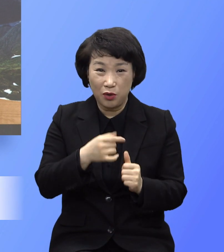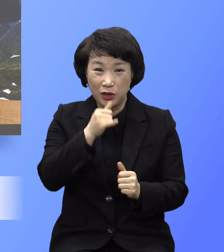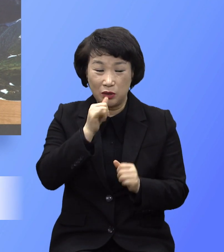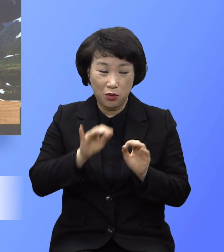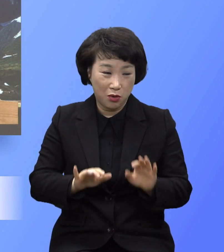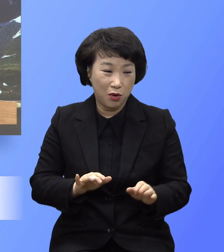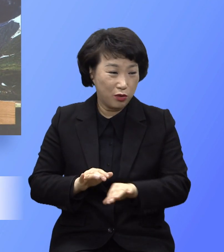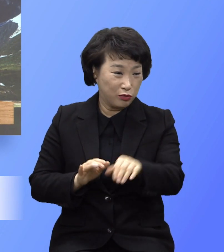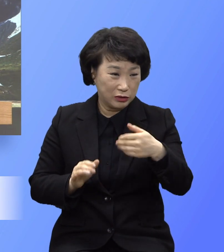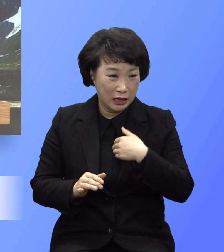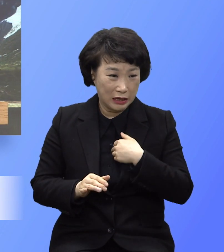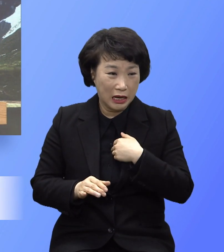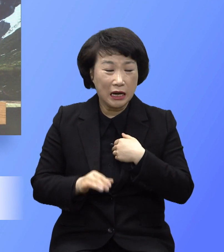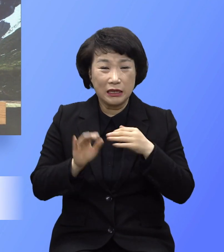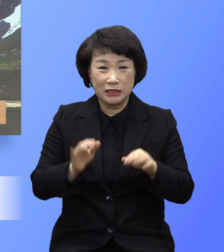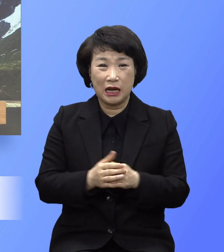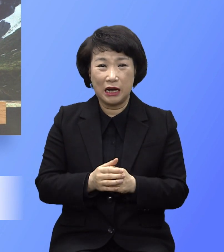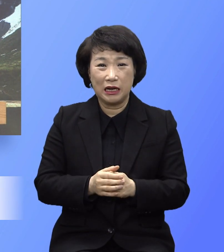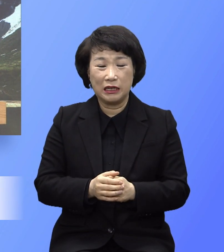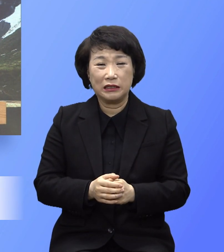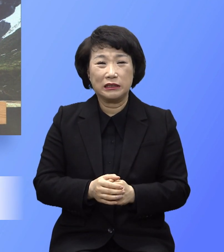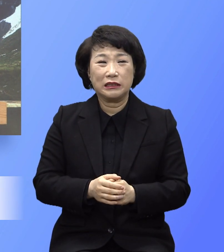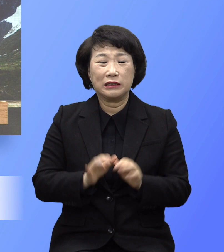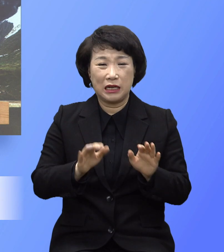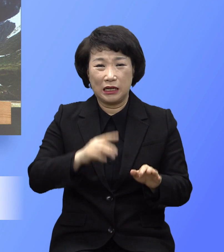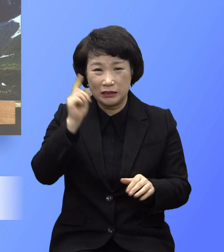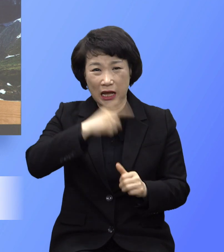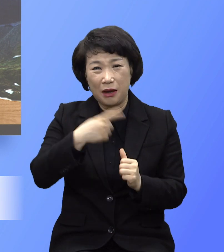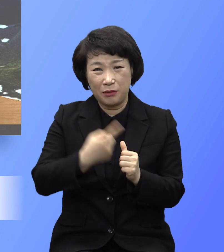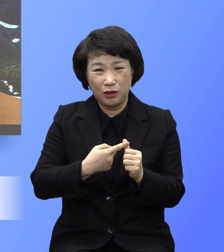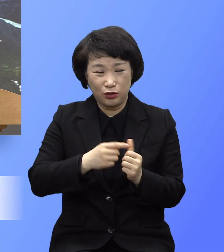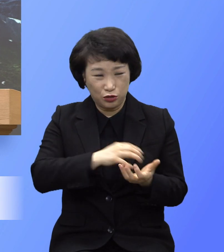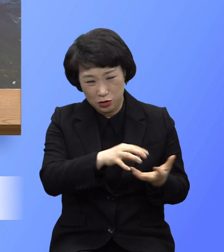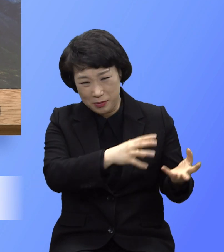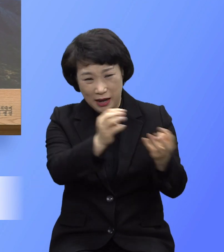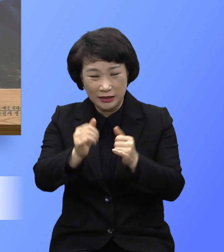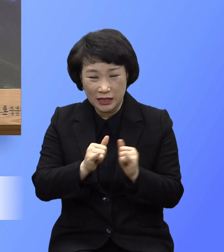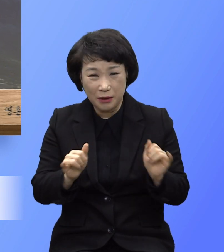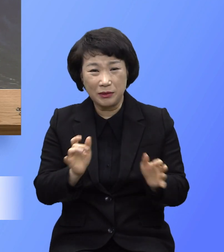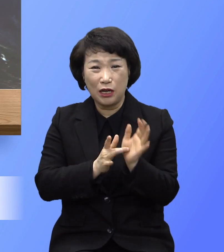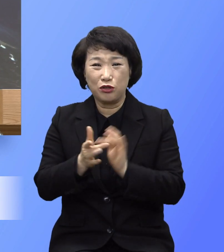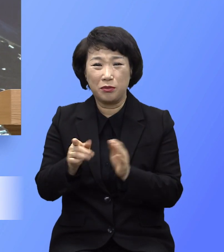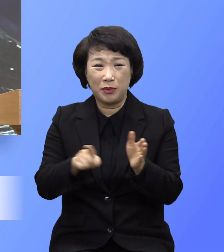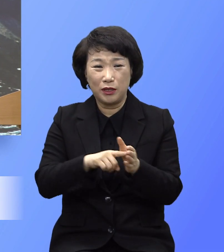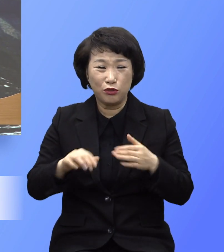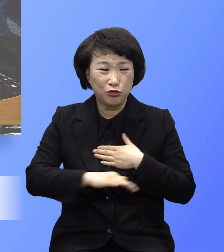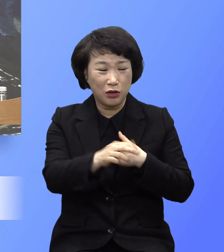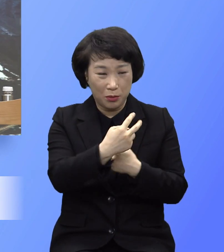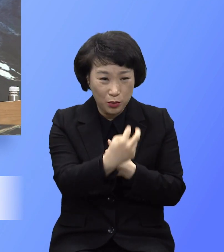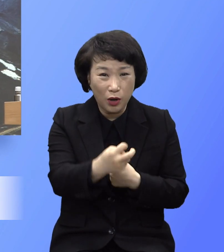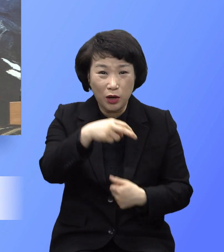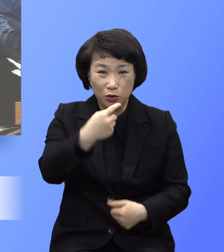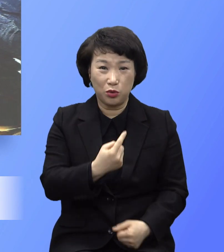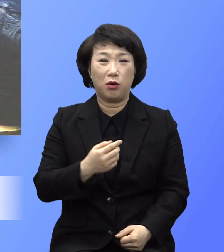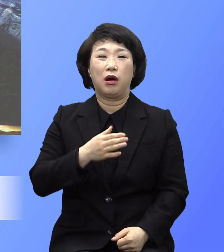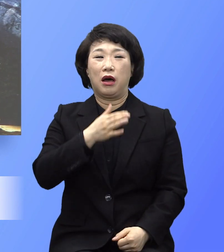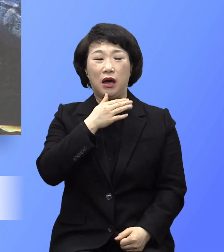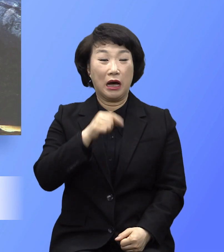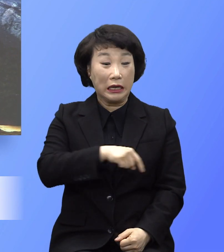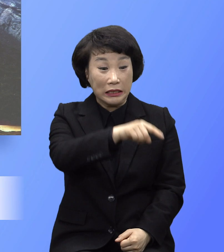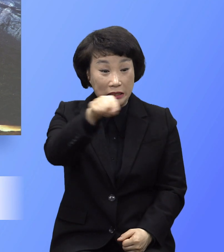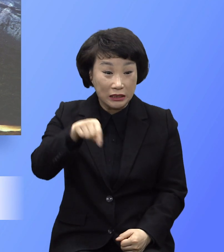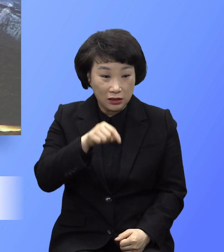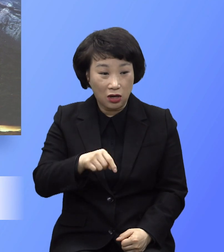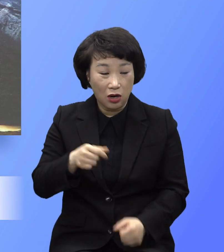오고 우리에게 정을 오르고 수많은 사람이 예수 믿는 사람을 미워할지라도